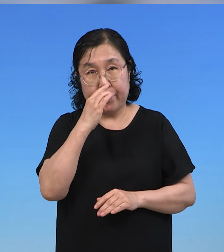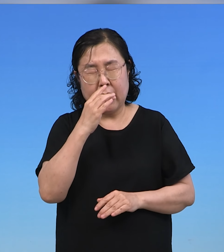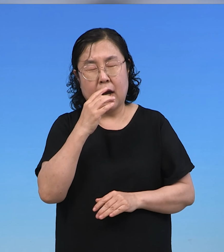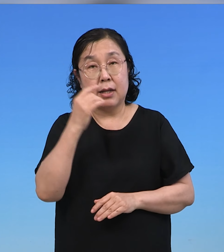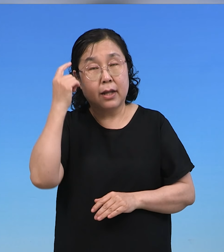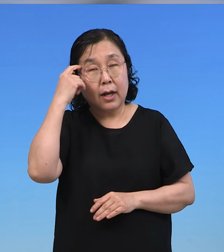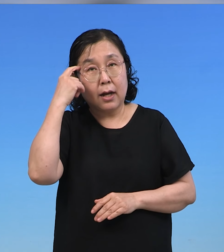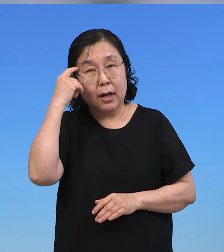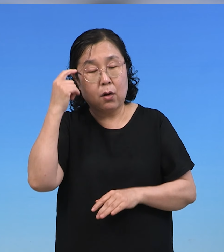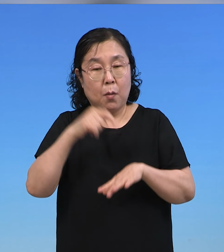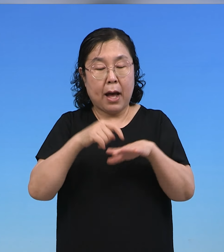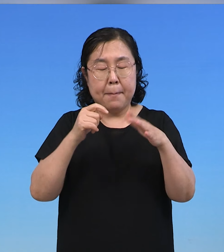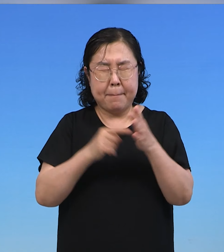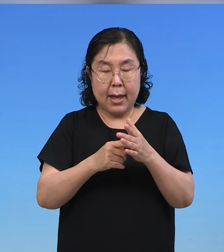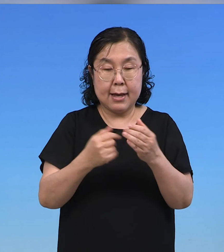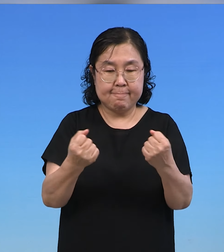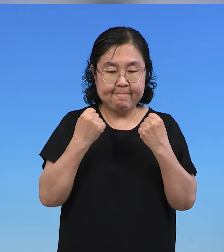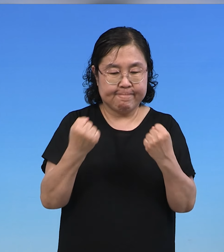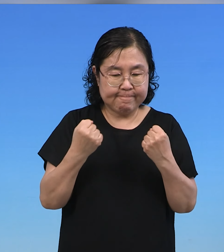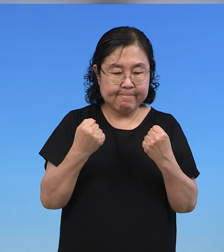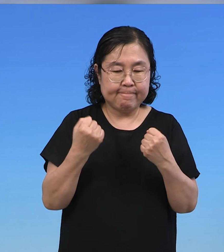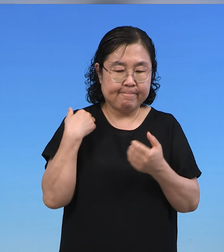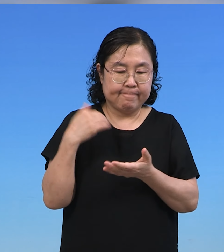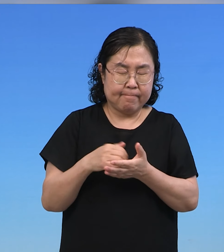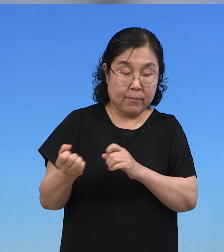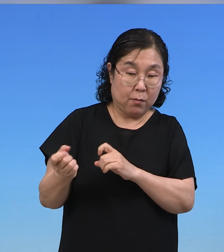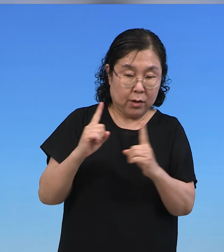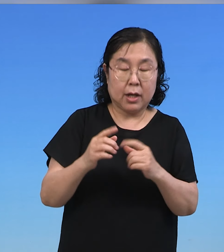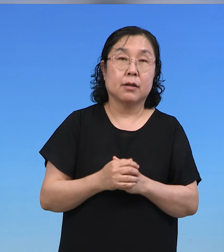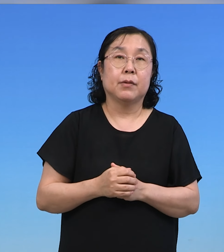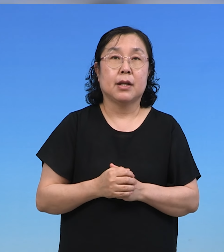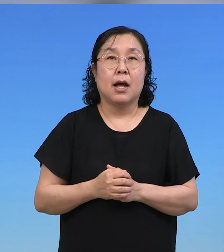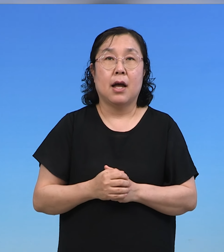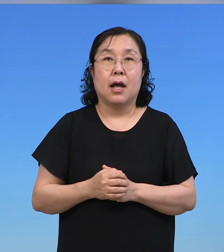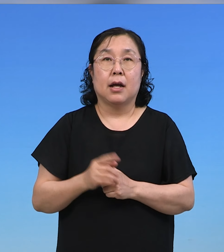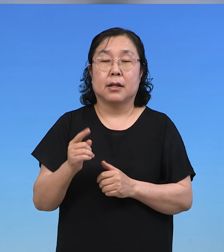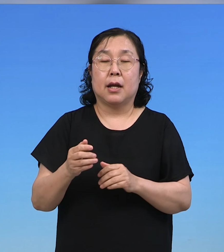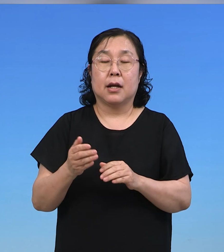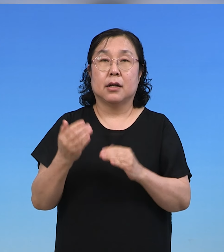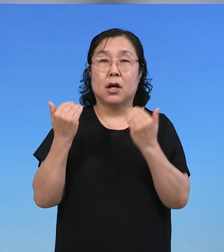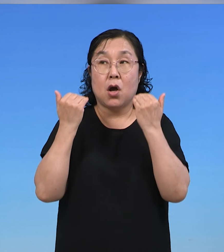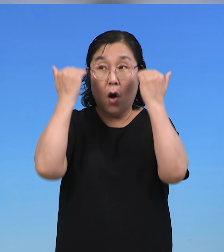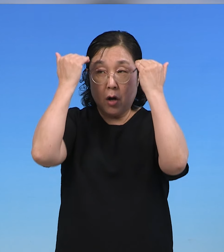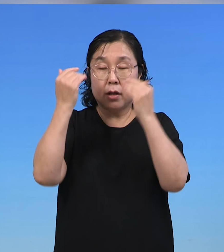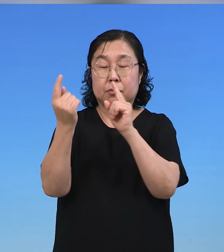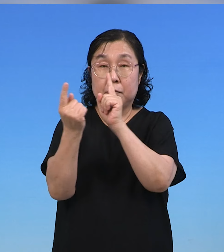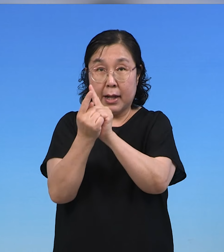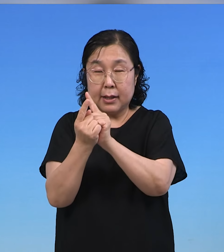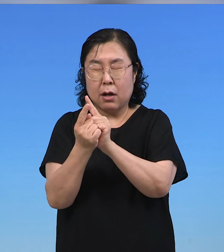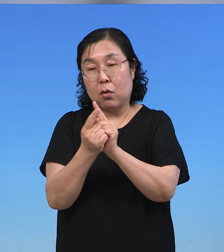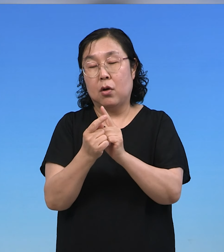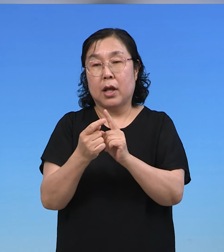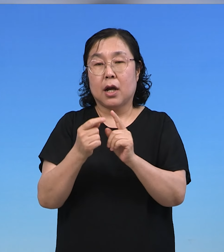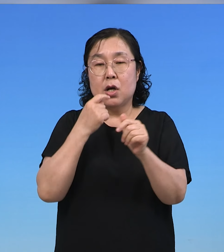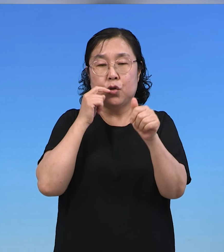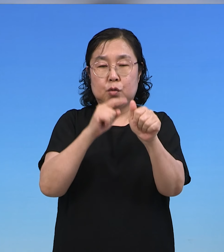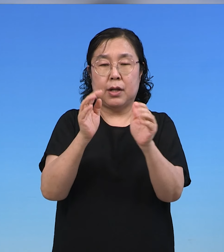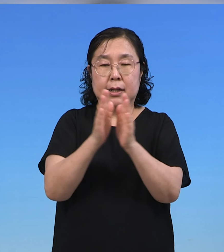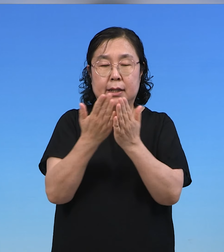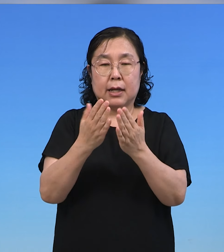마음의 활력을 찾기 시작했거든요. 그분 만나고 주문한 책이 10권이 넘습니다. 의욕이 생겼다는 거예요.